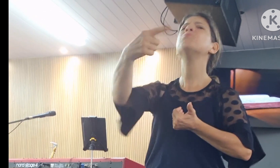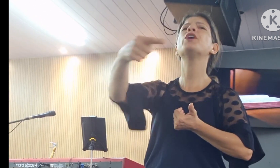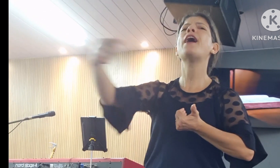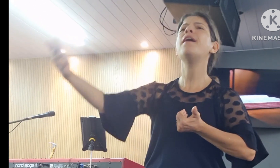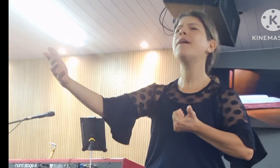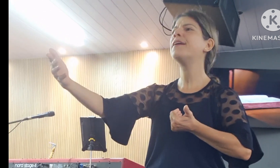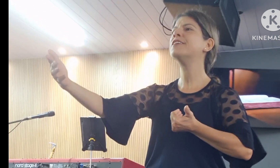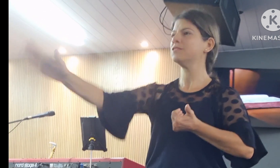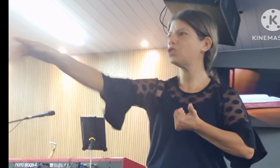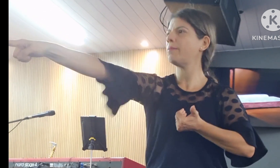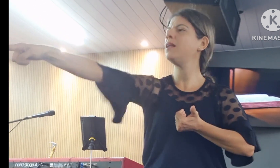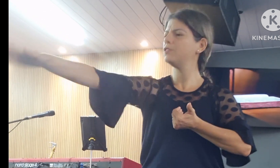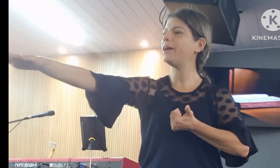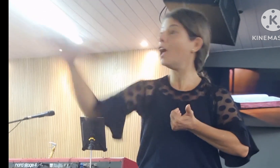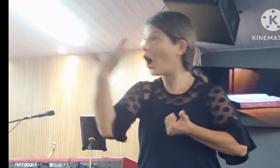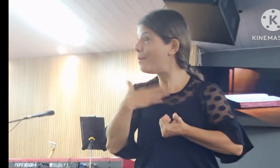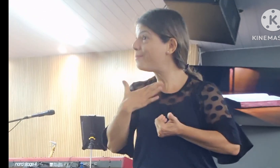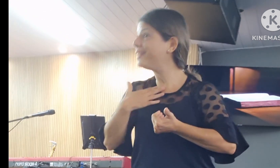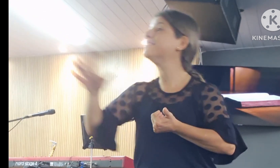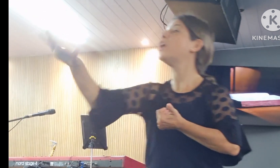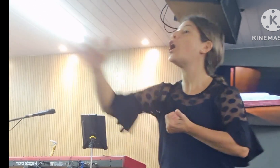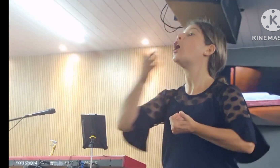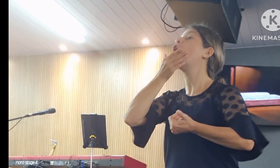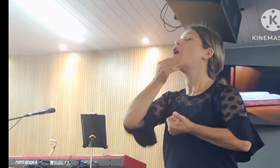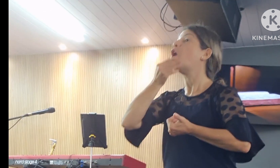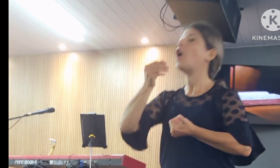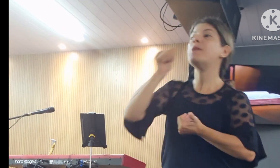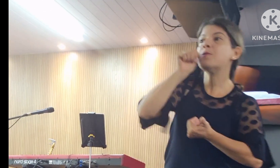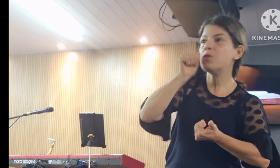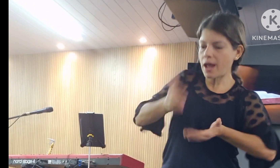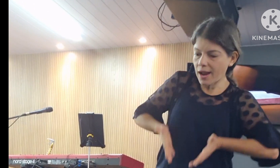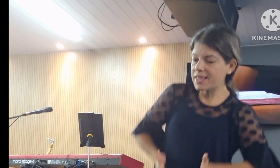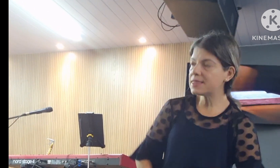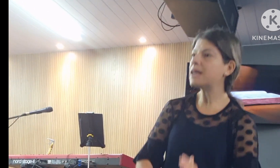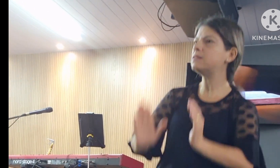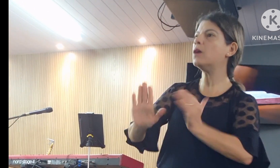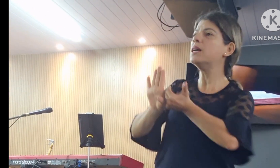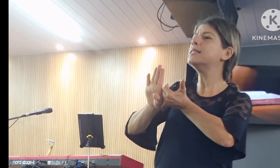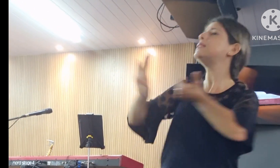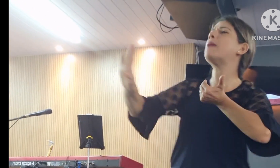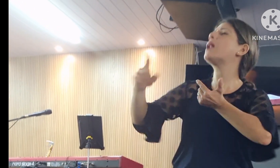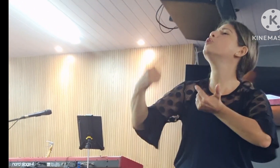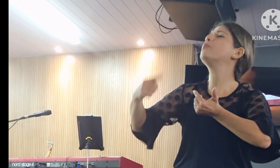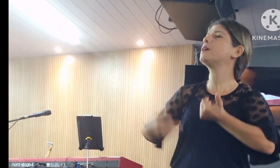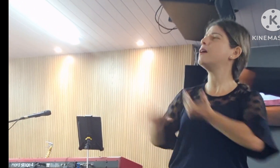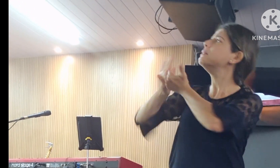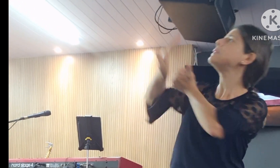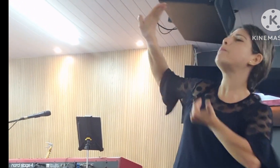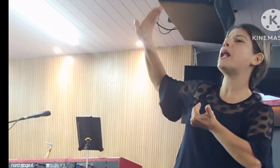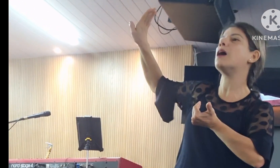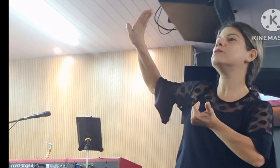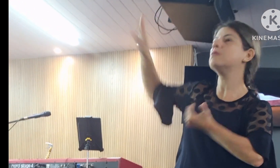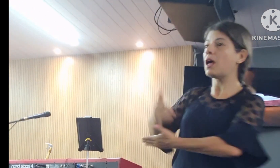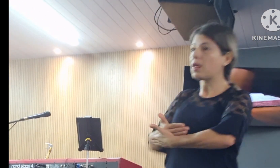Reconheceu Jesus, tem contato com Deus. Não reconheceu, não tem conexão com Deus. Porque